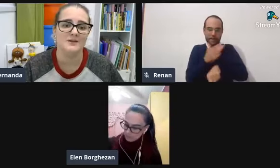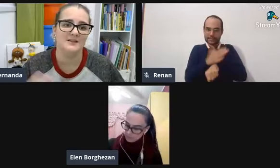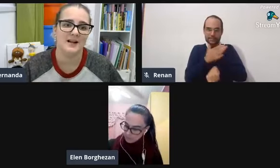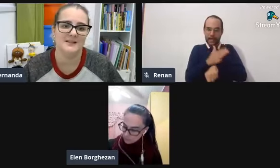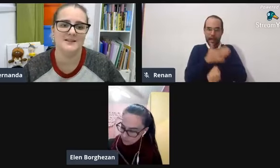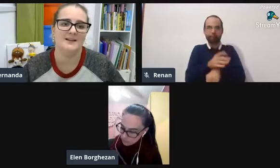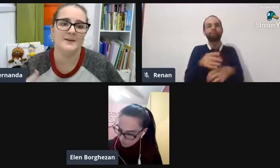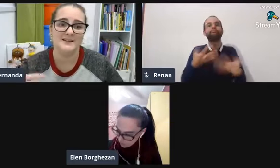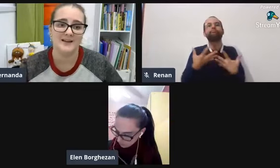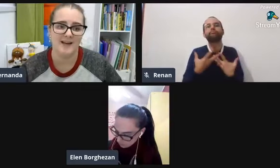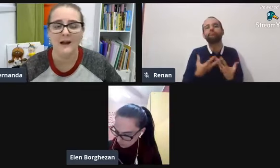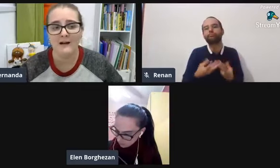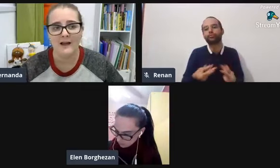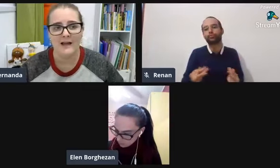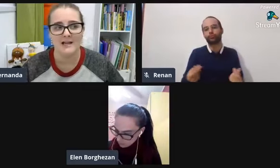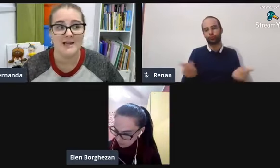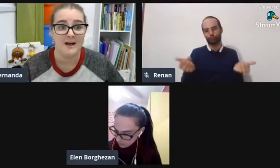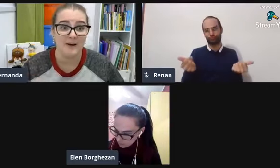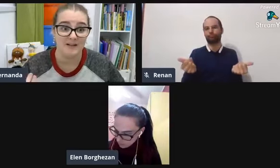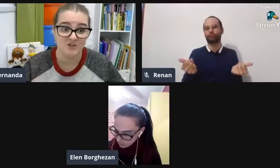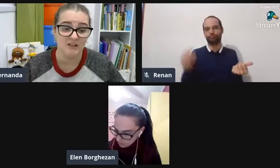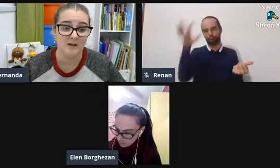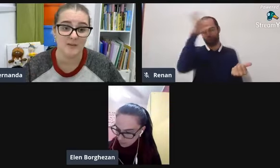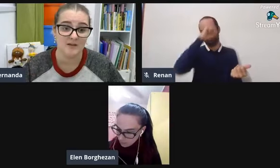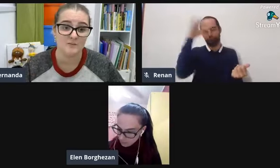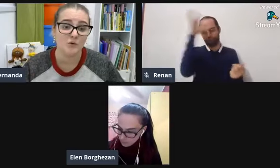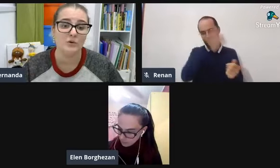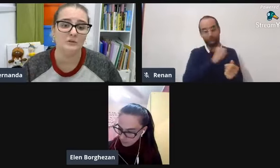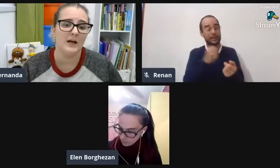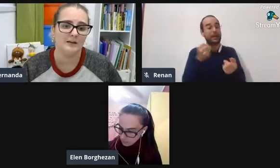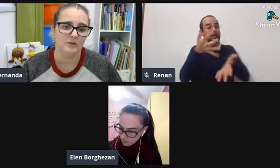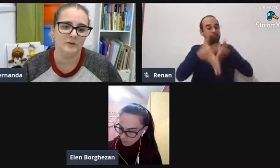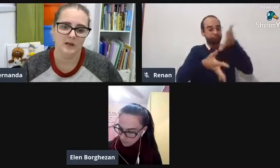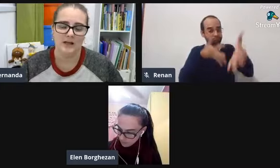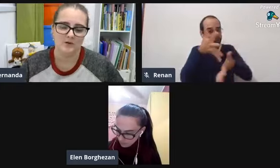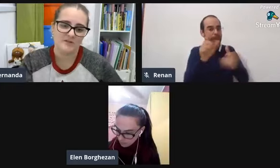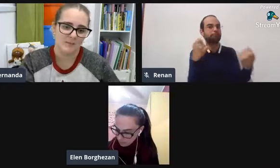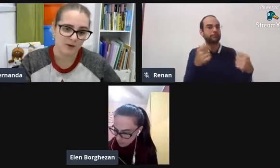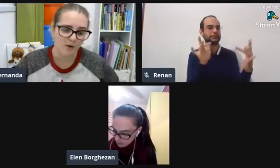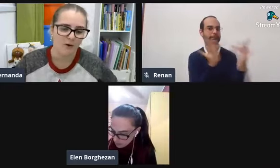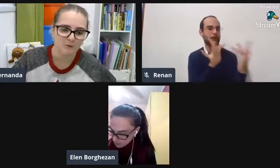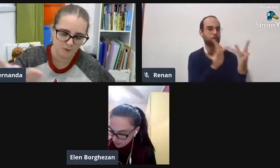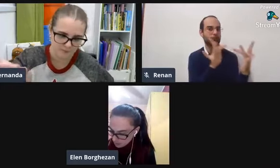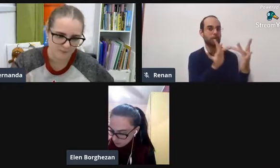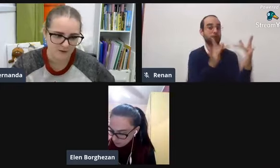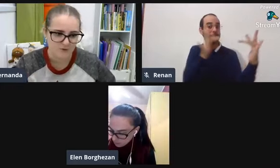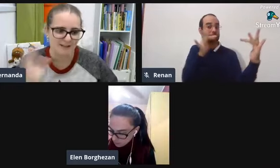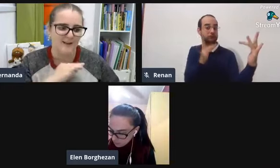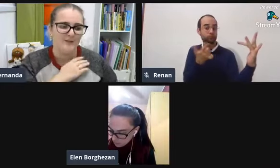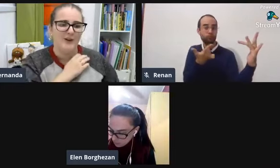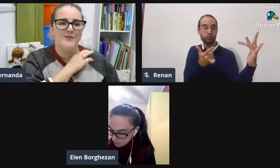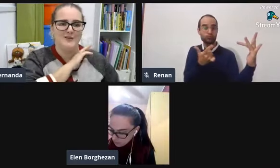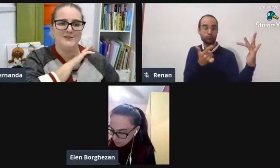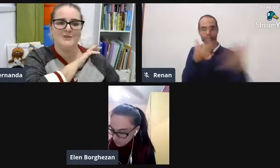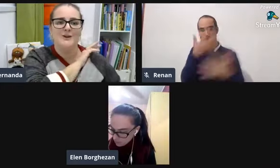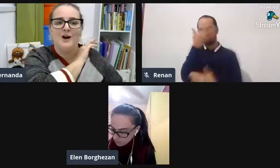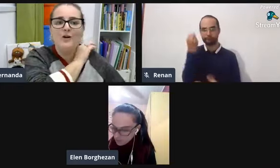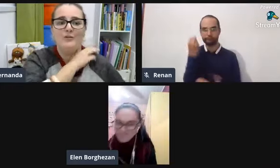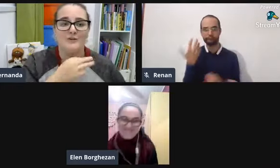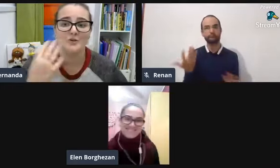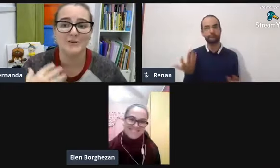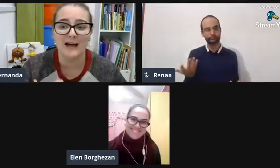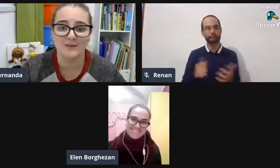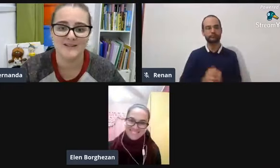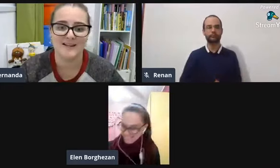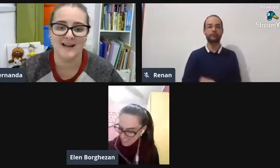que a língua de sinais nada mais ela é aprendida mesmo no contato. Eu sempre conto, e tu já deve ter ouvido